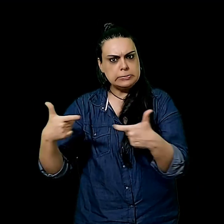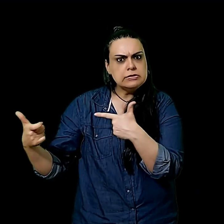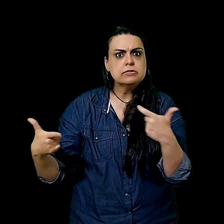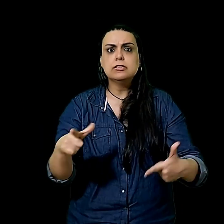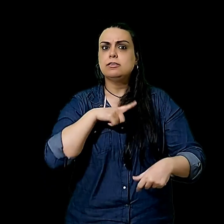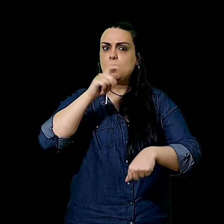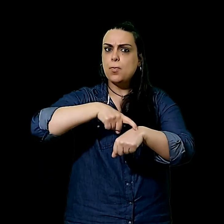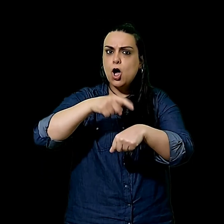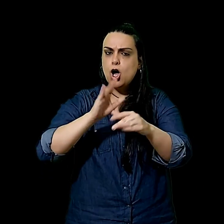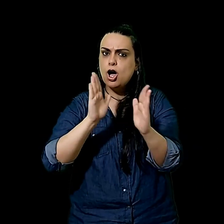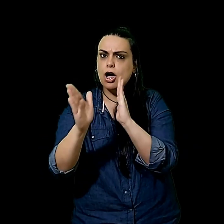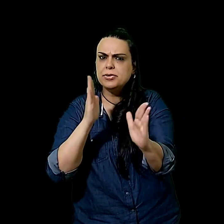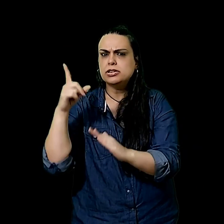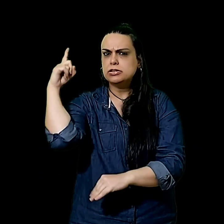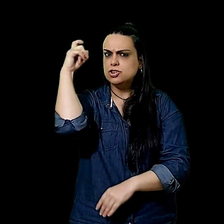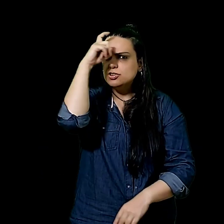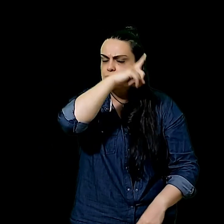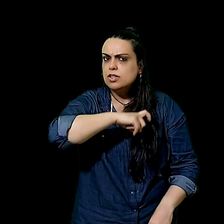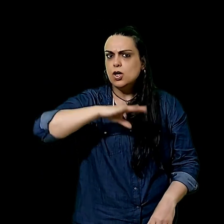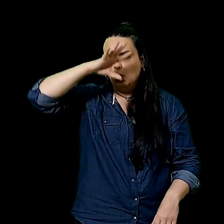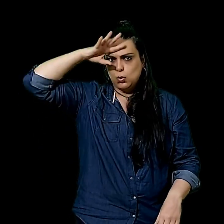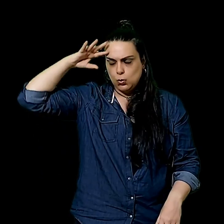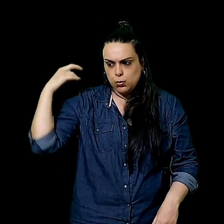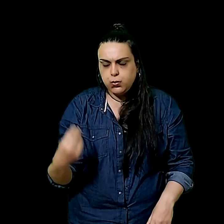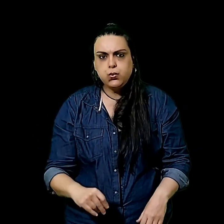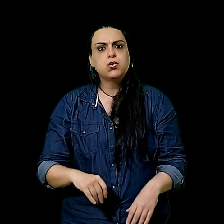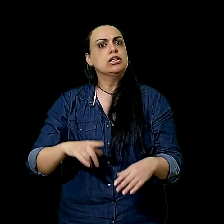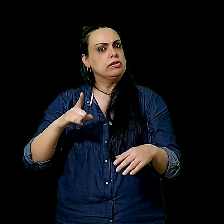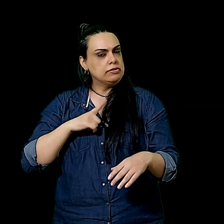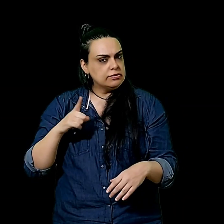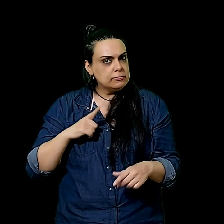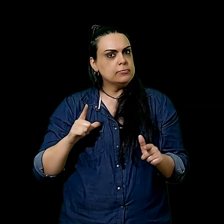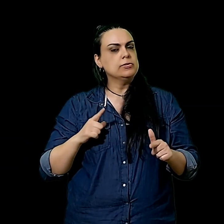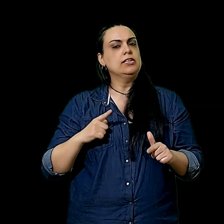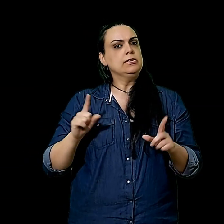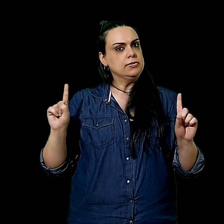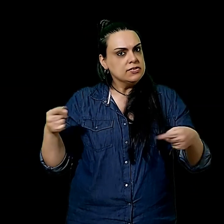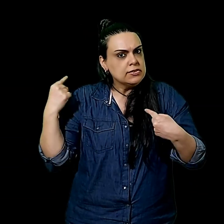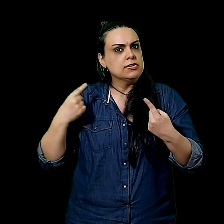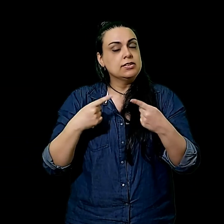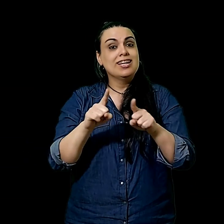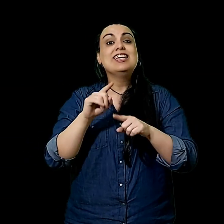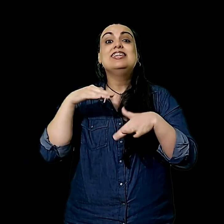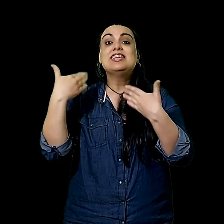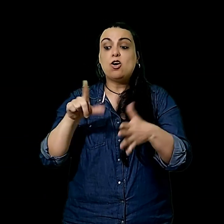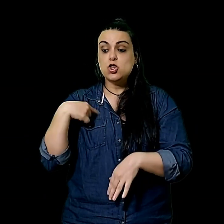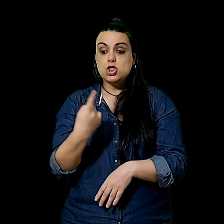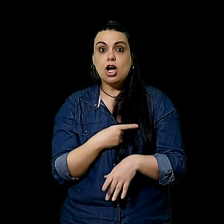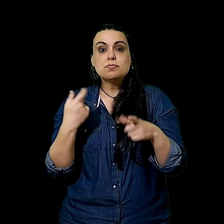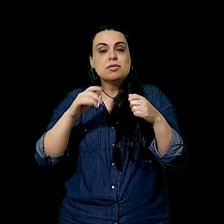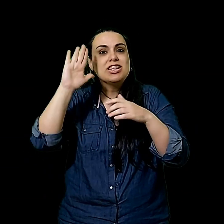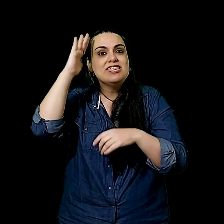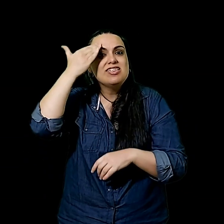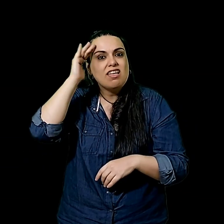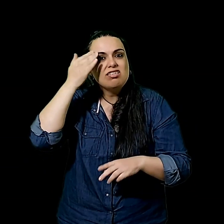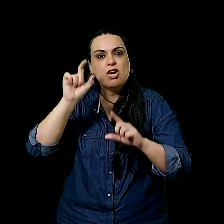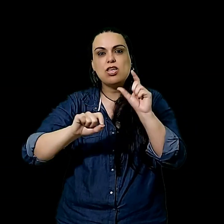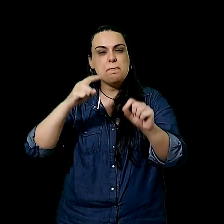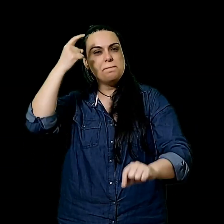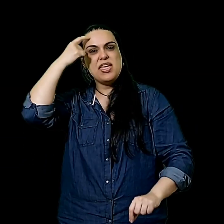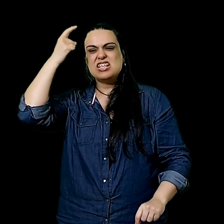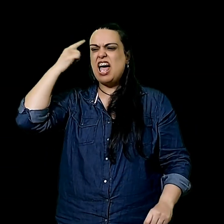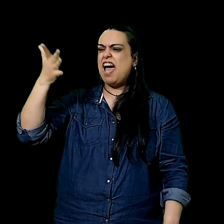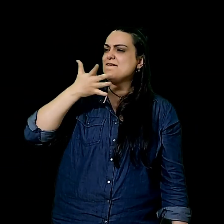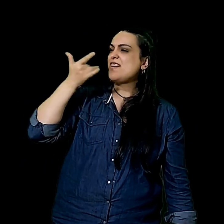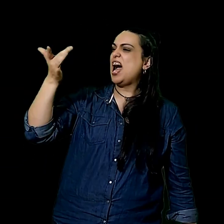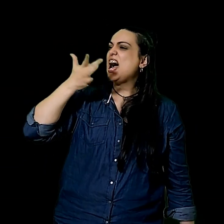e vai ser necessário para o cumprimento e o término da nossa chamada que a gente entenda isso, né? Que a gente não chegue achando que vai